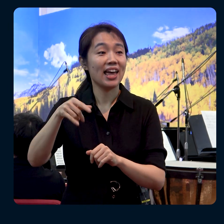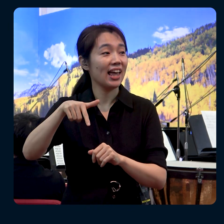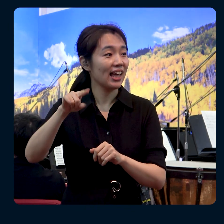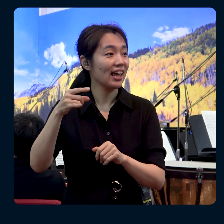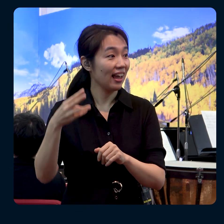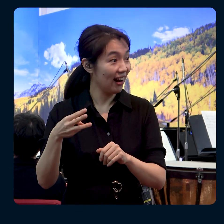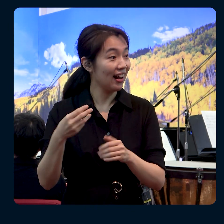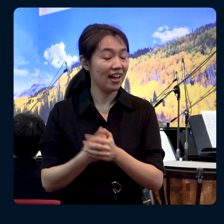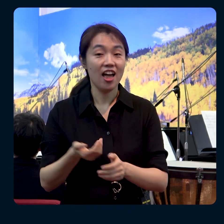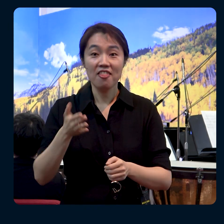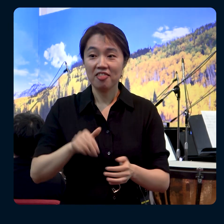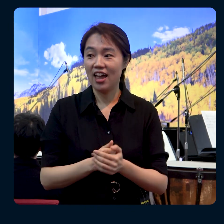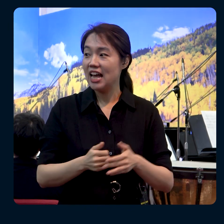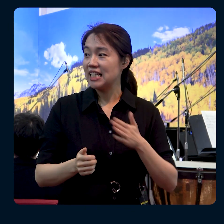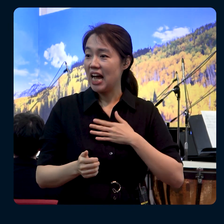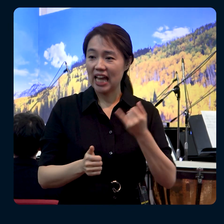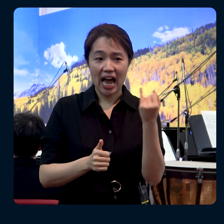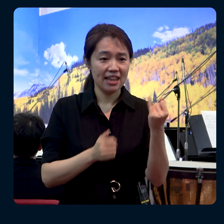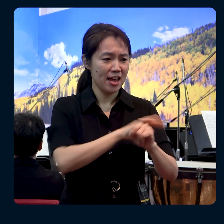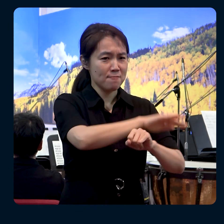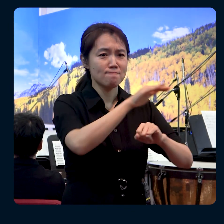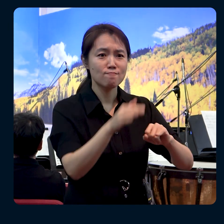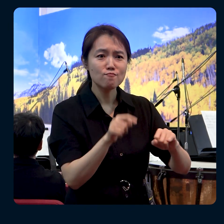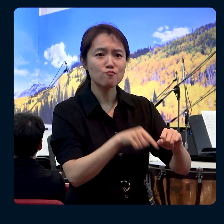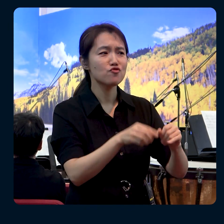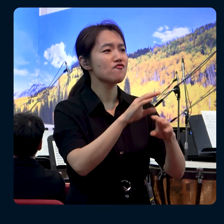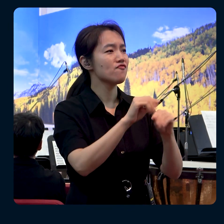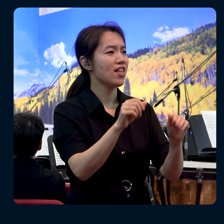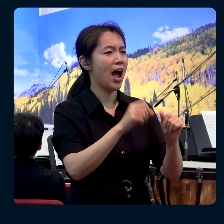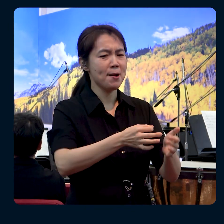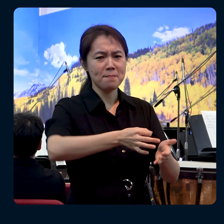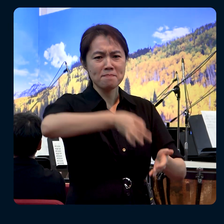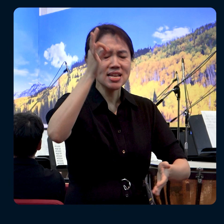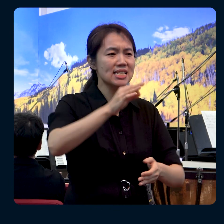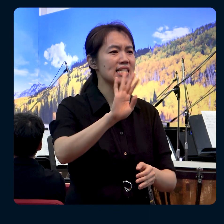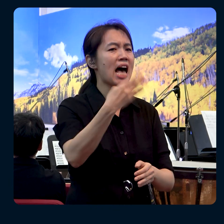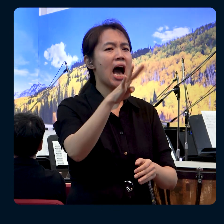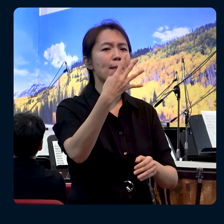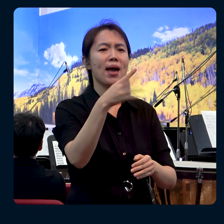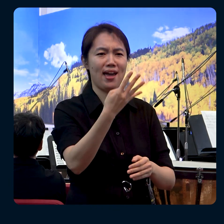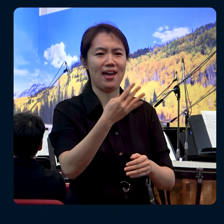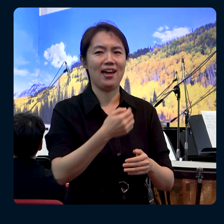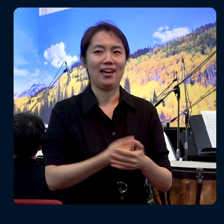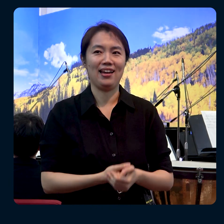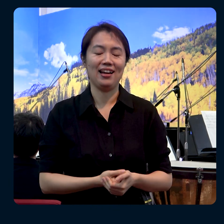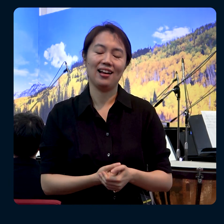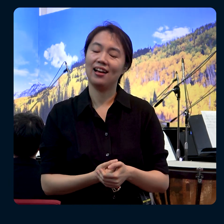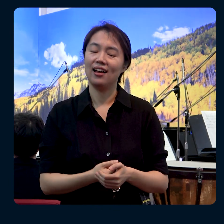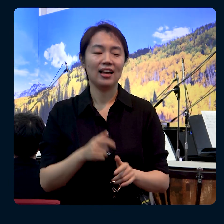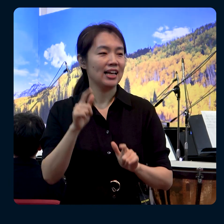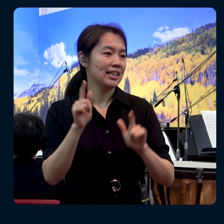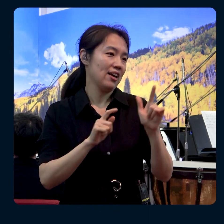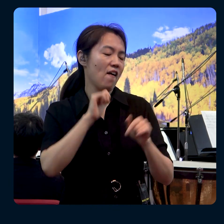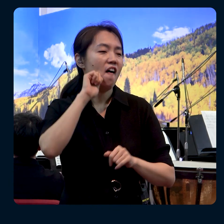아내가 죽었는데 묻을 매장지가 없으니까. 지금도 그렇지만 그때도 완전 상황이 그러면 어쩔 수 없는 거예요.